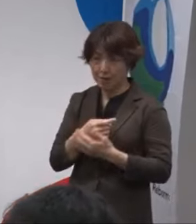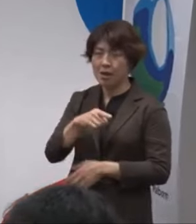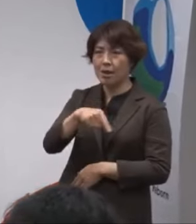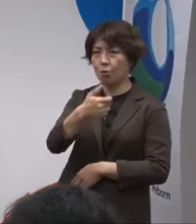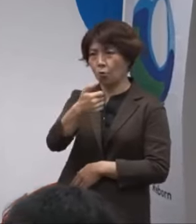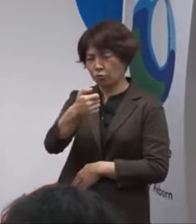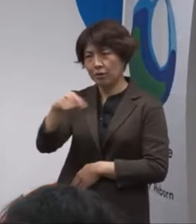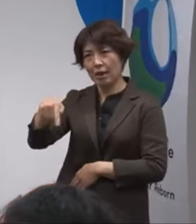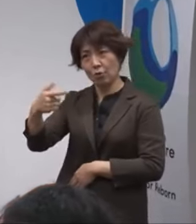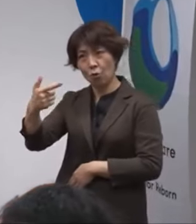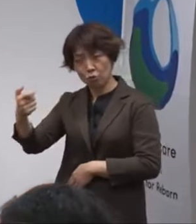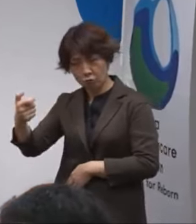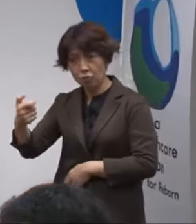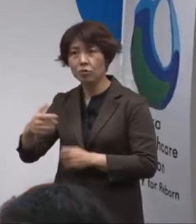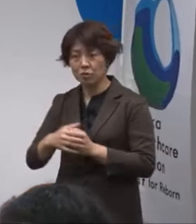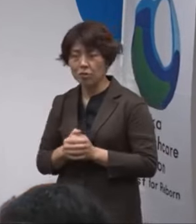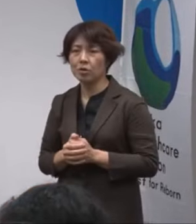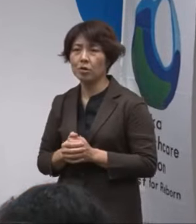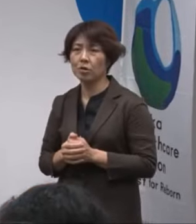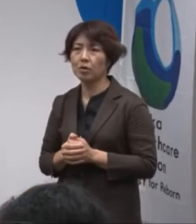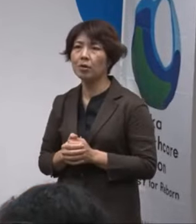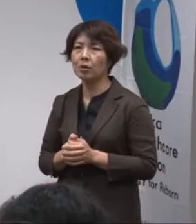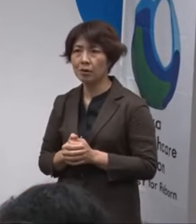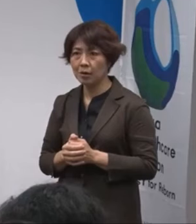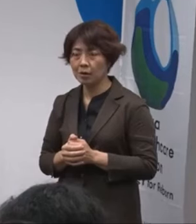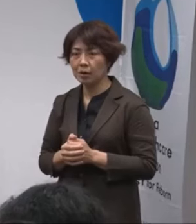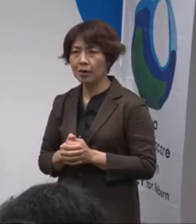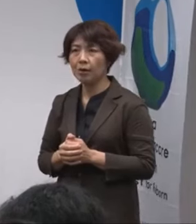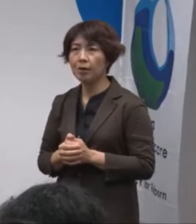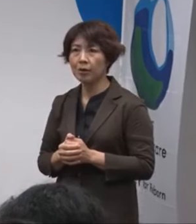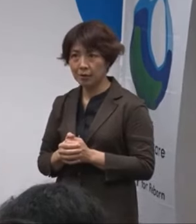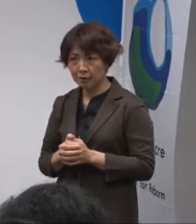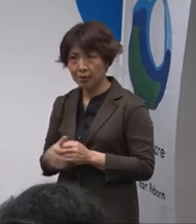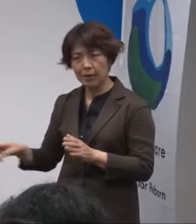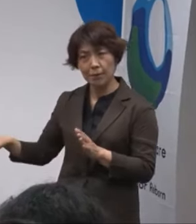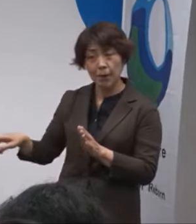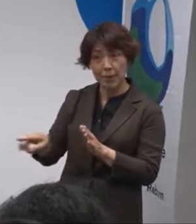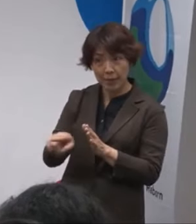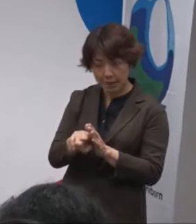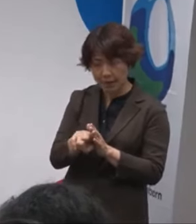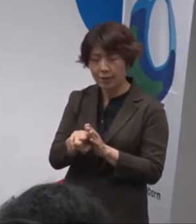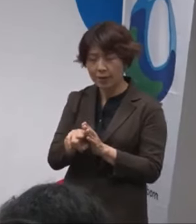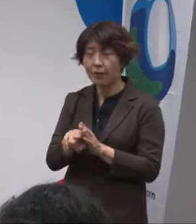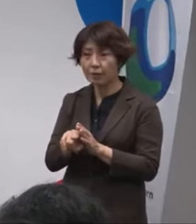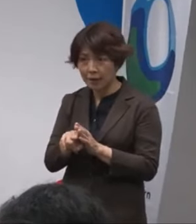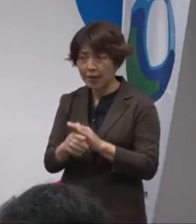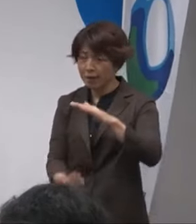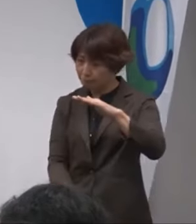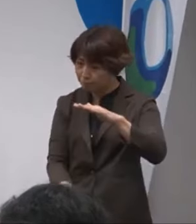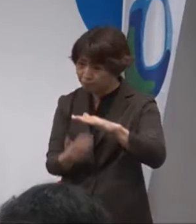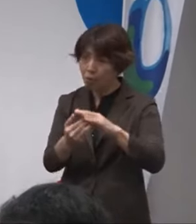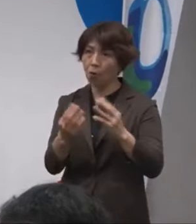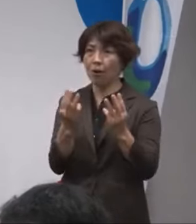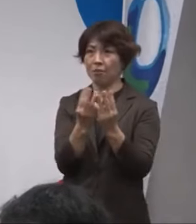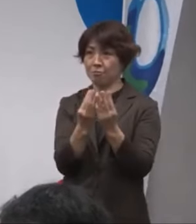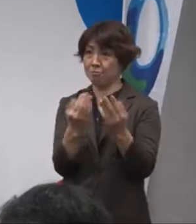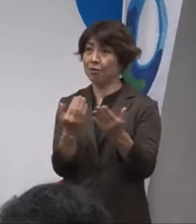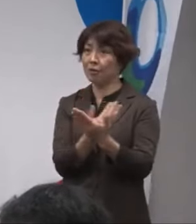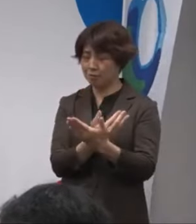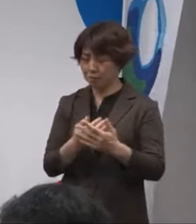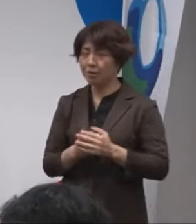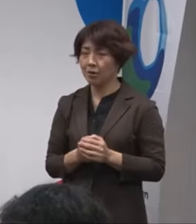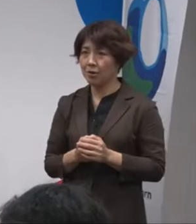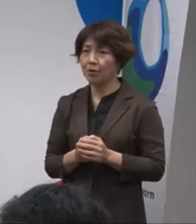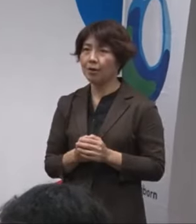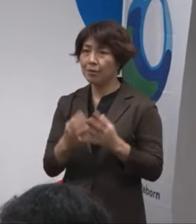150、160、そういった、日本の過去の博覧会で一番大きな国の参加数ですけれども、現時点でね、一国でも多くの国に参加